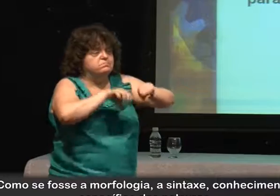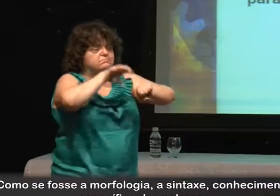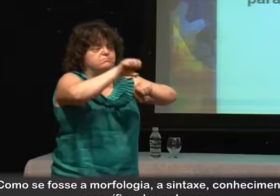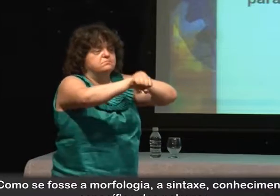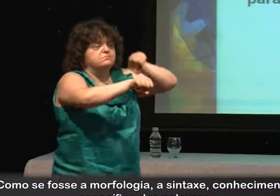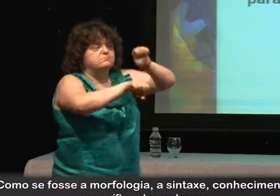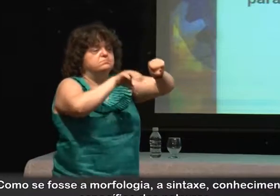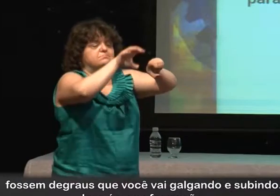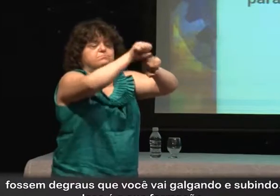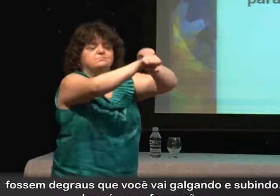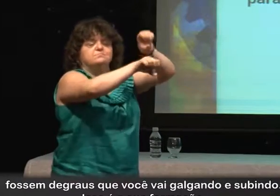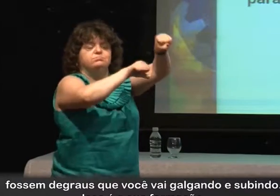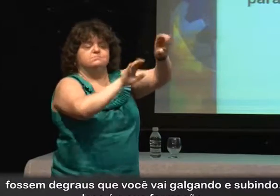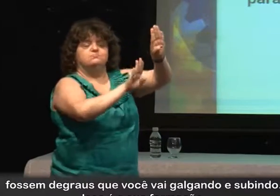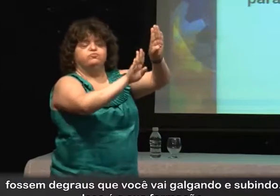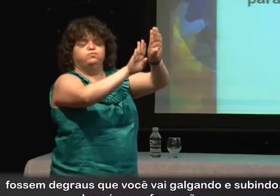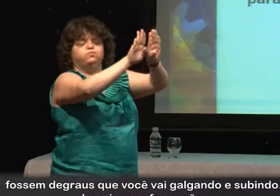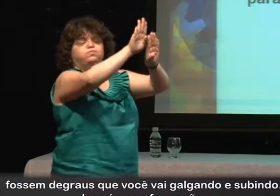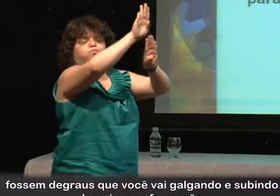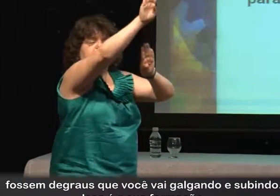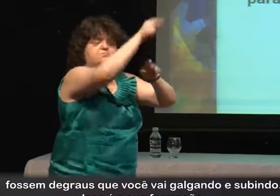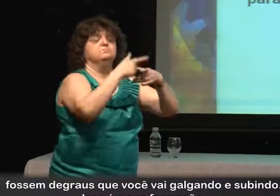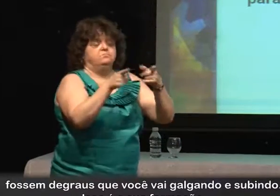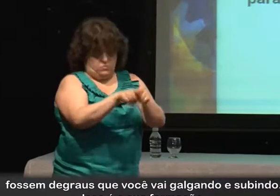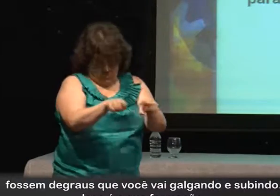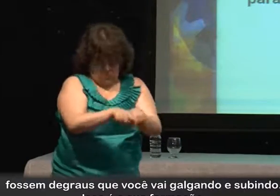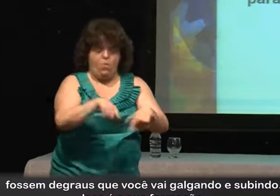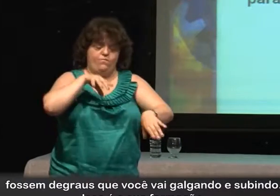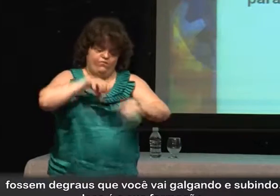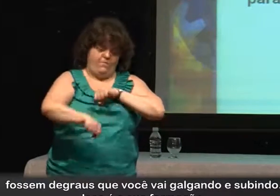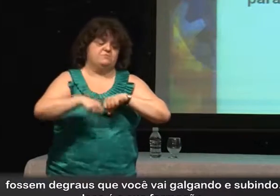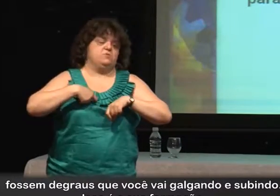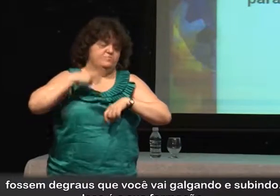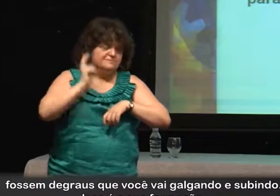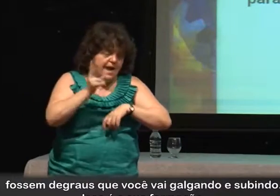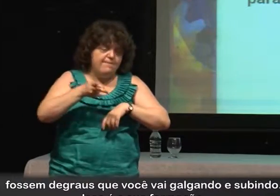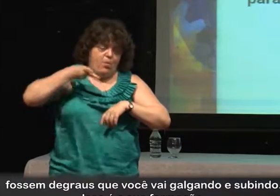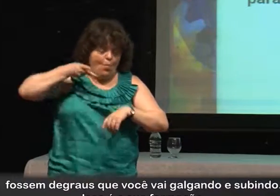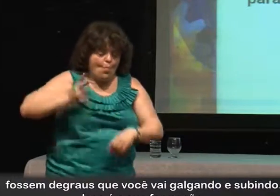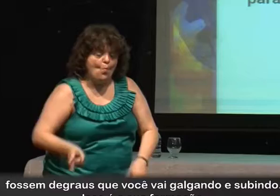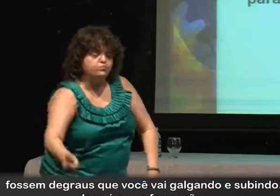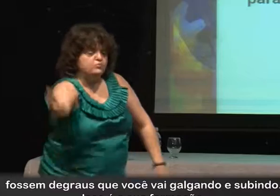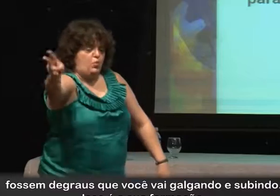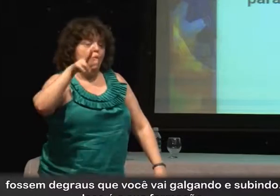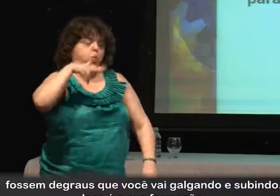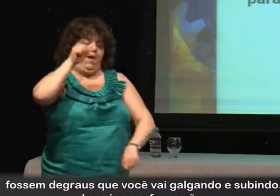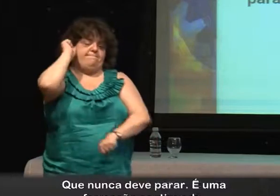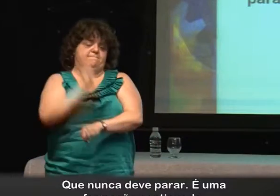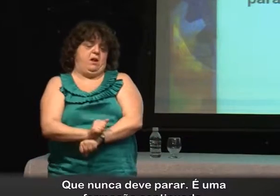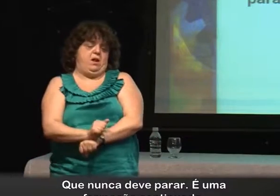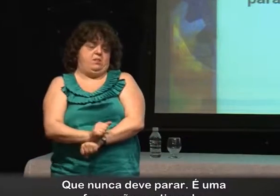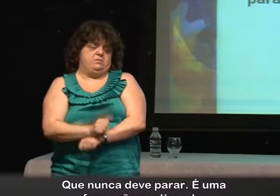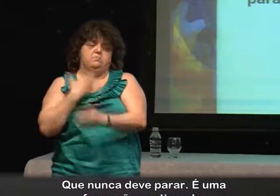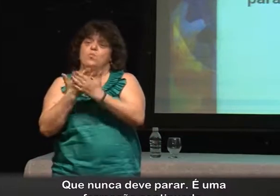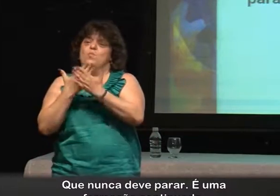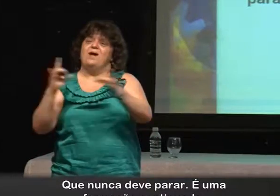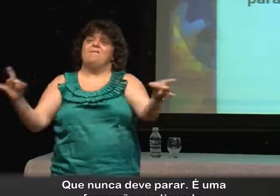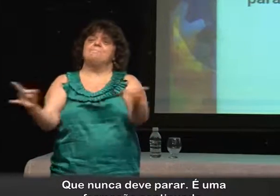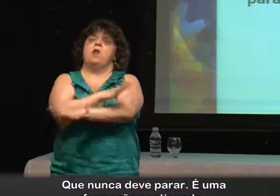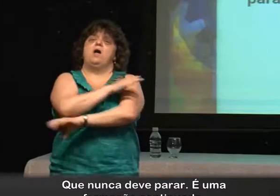das palavras, fossem degraus que você vai galgando e subindo, né? E isso é a sua formação, que nunca deve parar, é uma